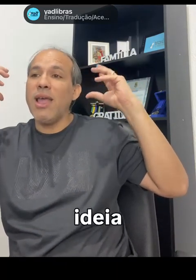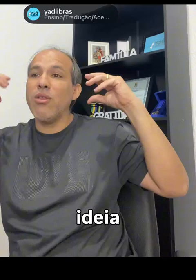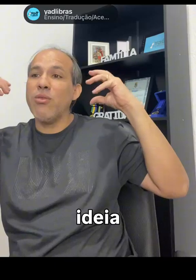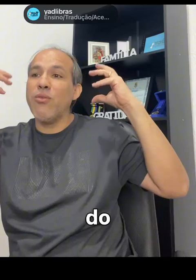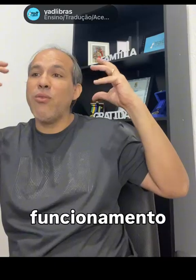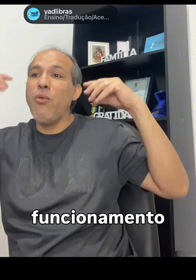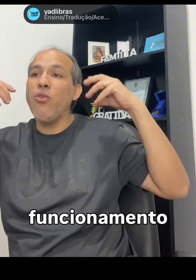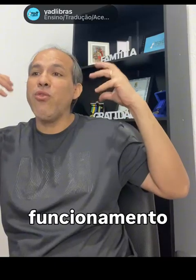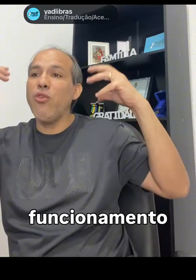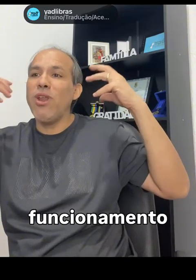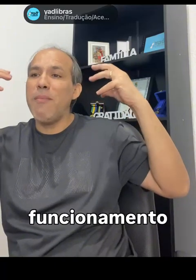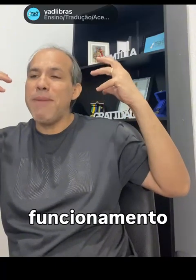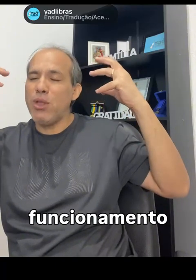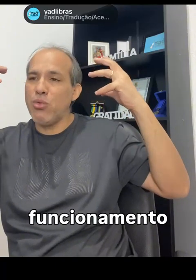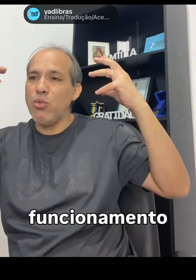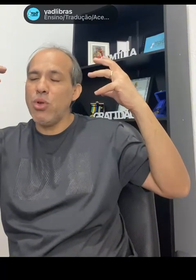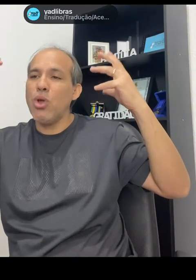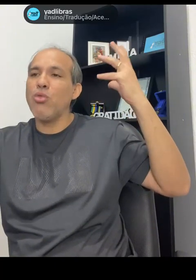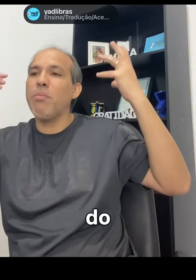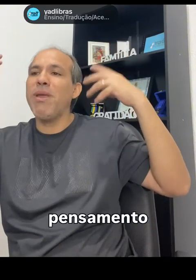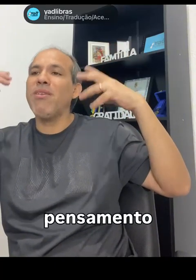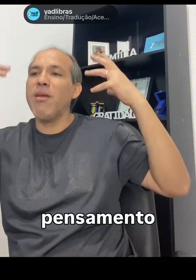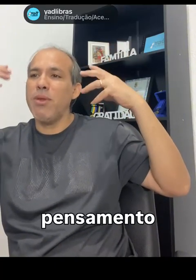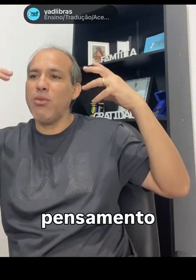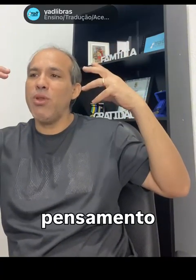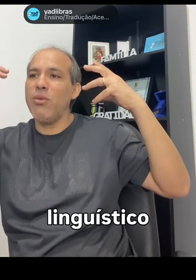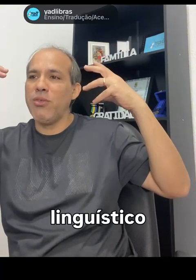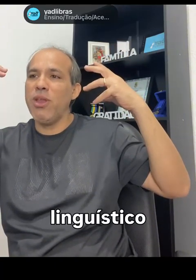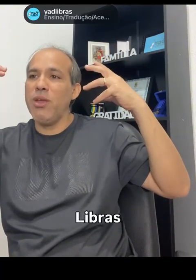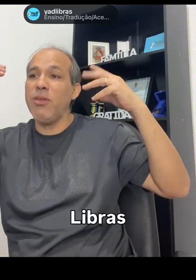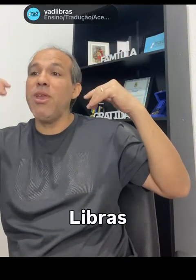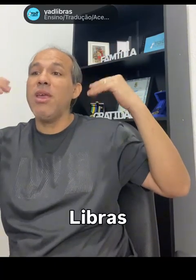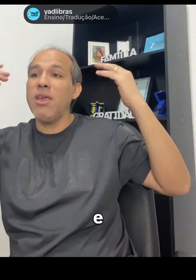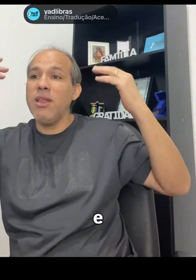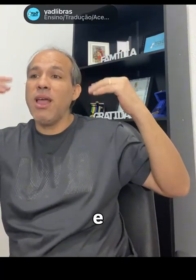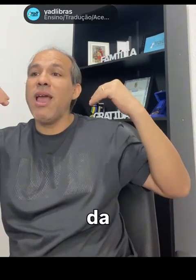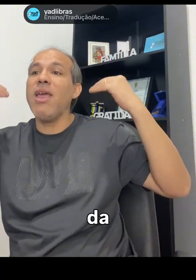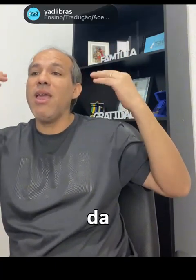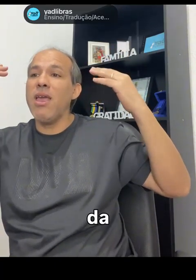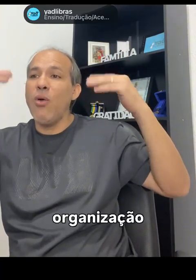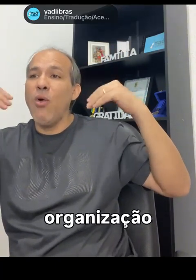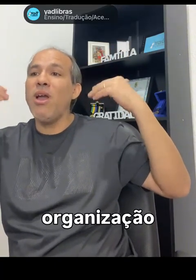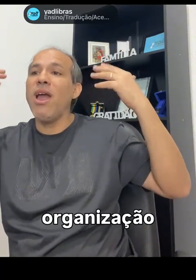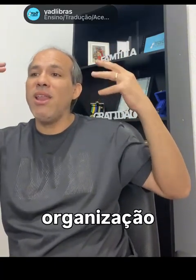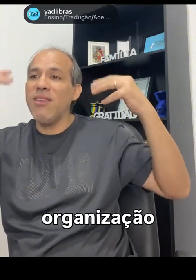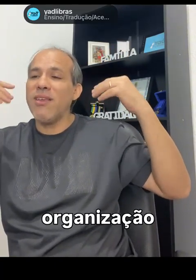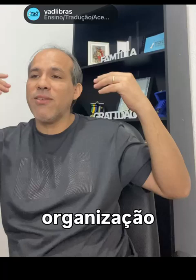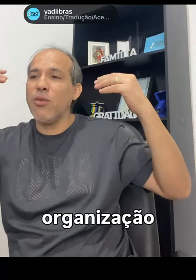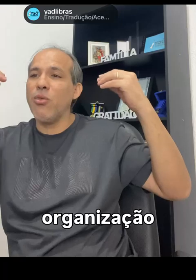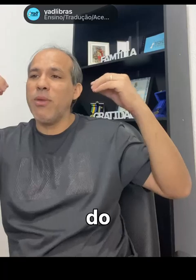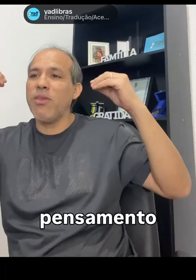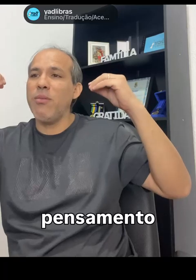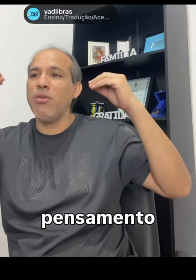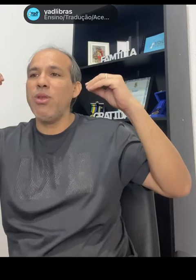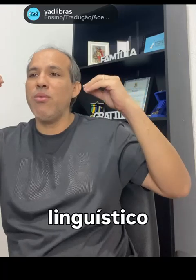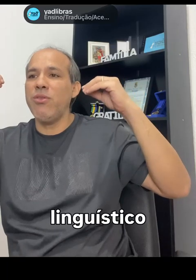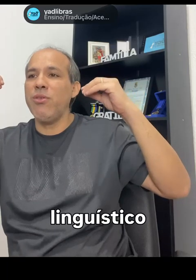ideia do funcionamento do pensamento linguístico em Libras e da organização do pensamento linguístico